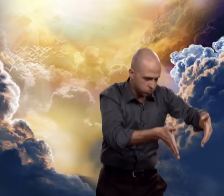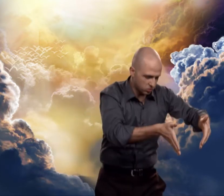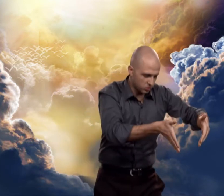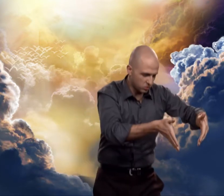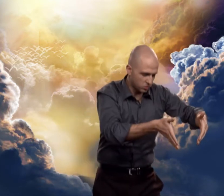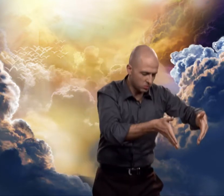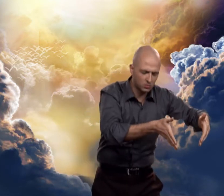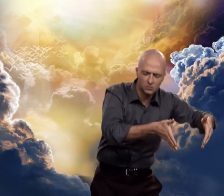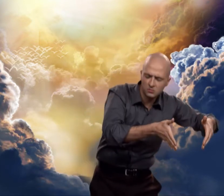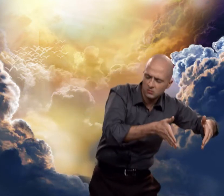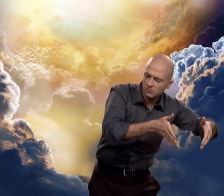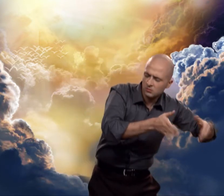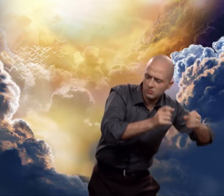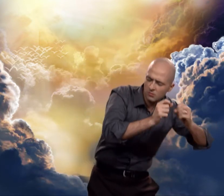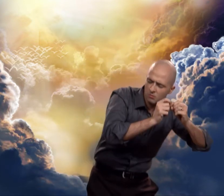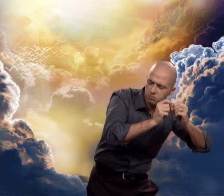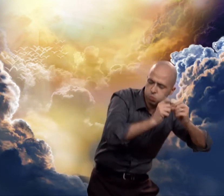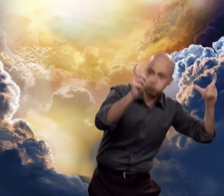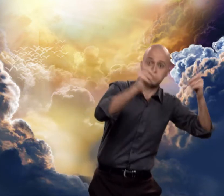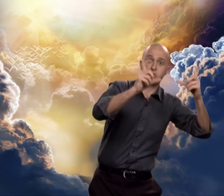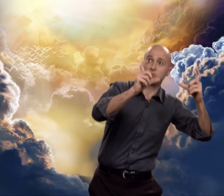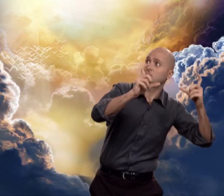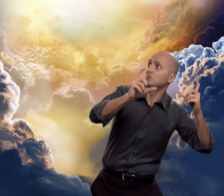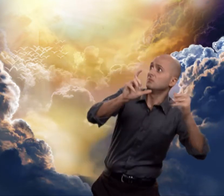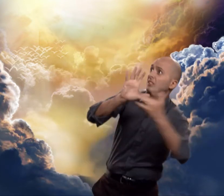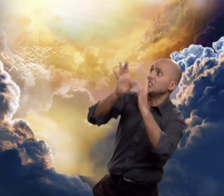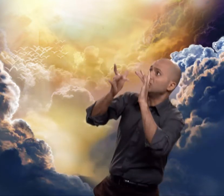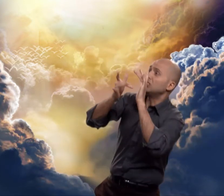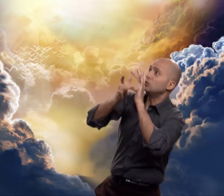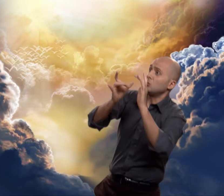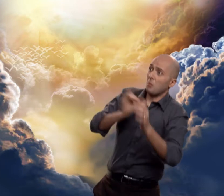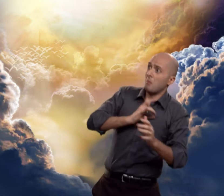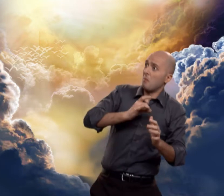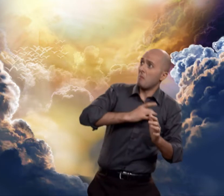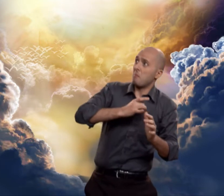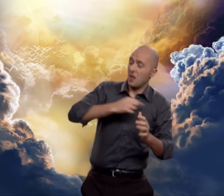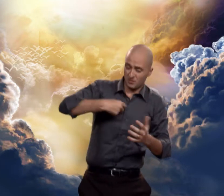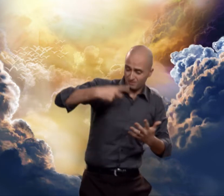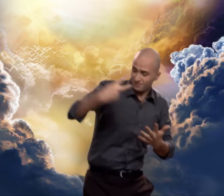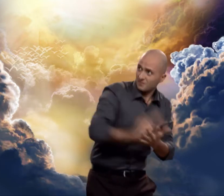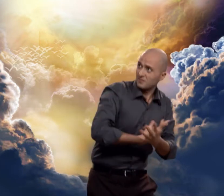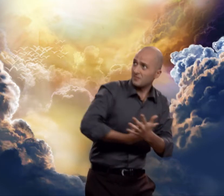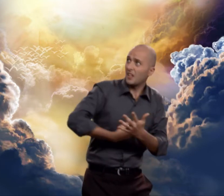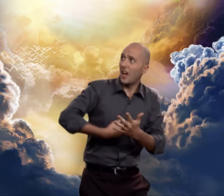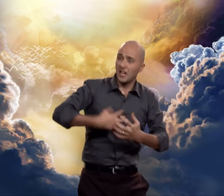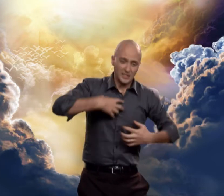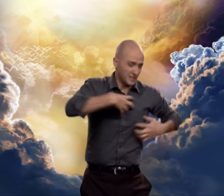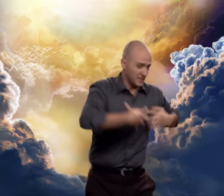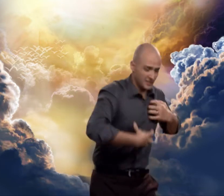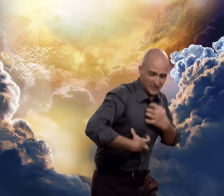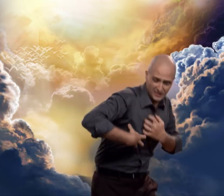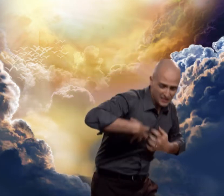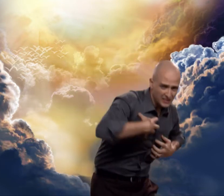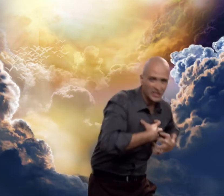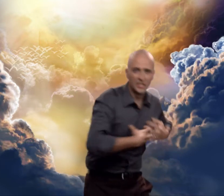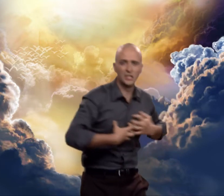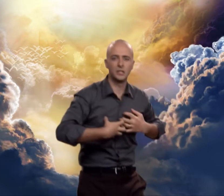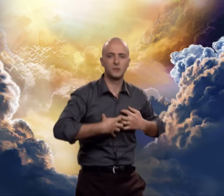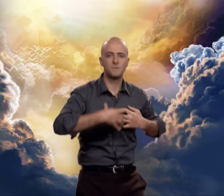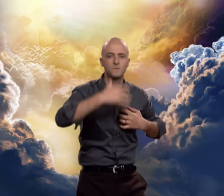zombaram da agonia de Cristo e os mais severos inimigos da verdade ressuscitam para contemplá-lo em sua glória e ver a honra